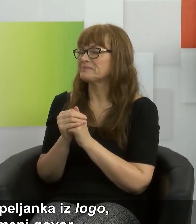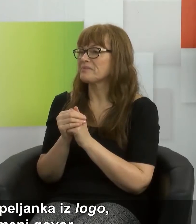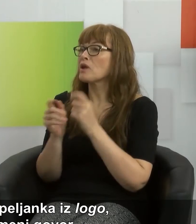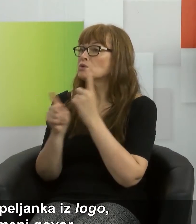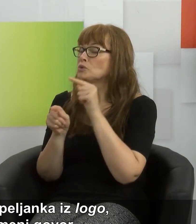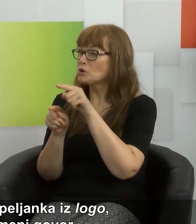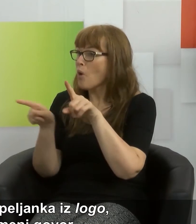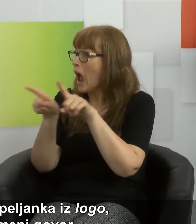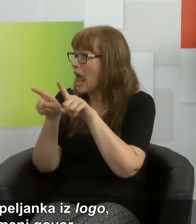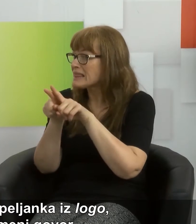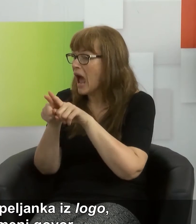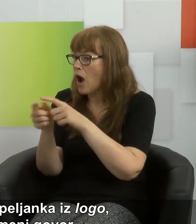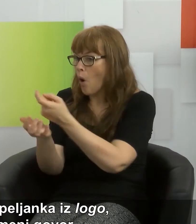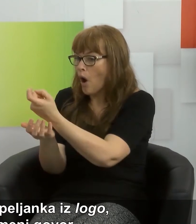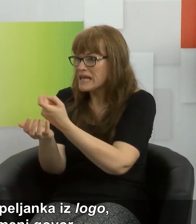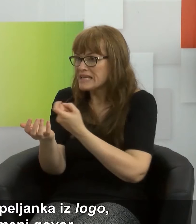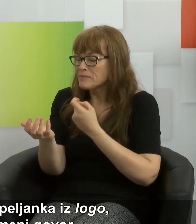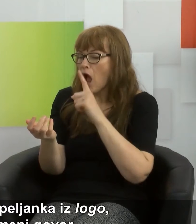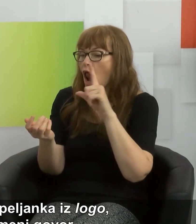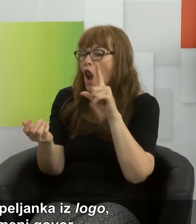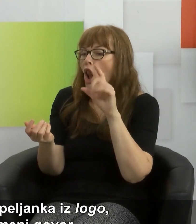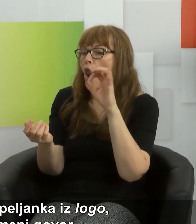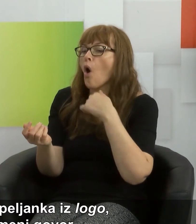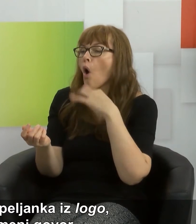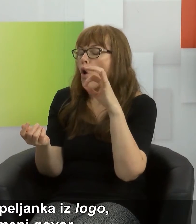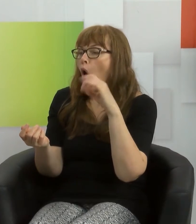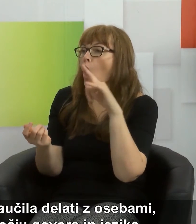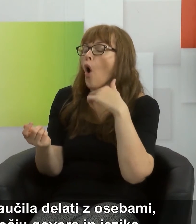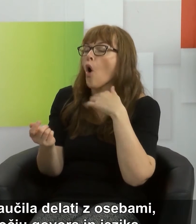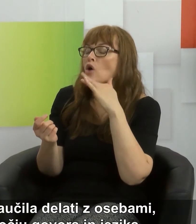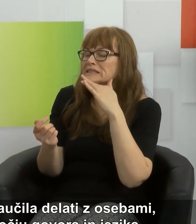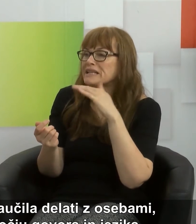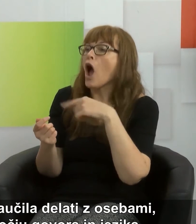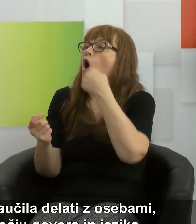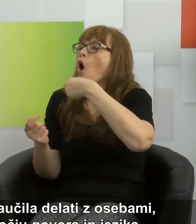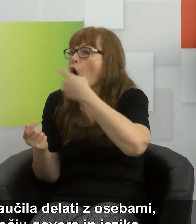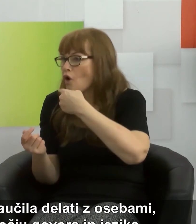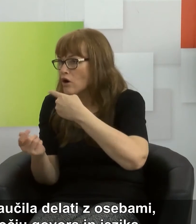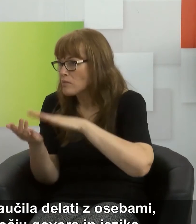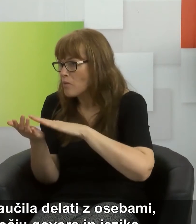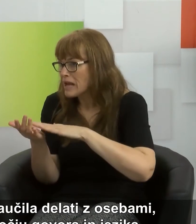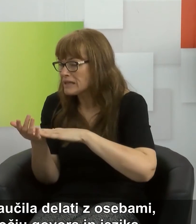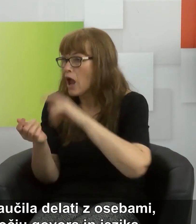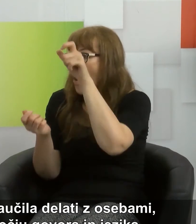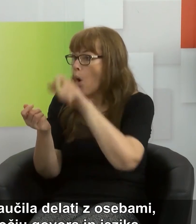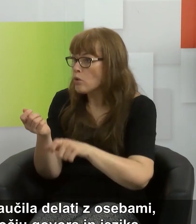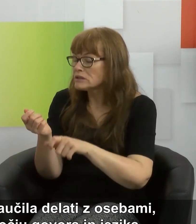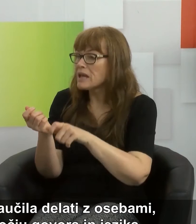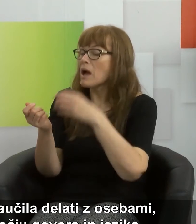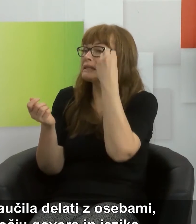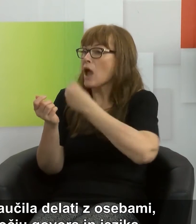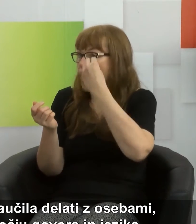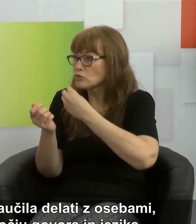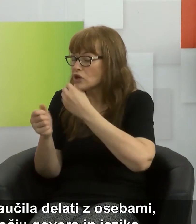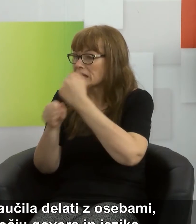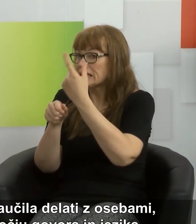Tudi to je enako izpeljanka iz logo-logos, kar pomeni govor, se pravi oseba, ki se je naučila delati z osebami, ki